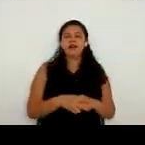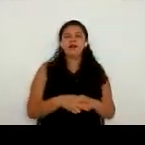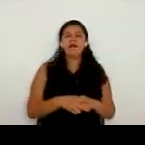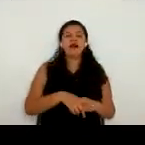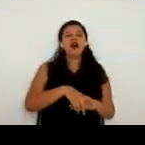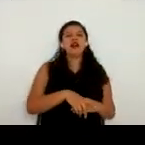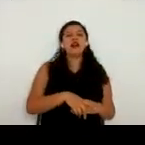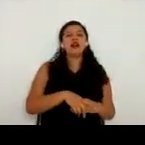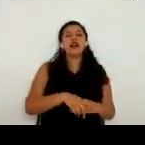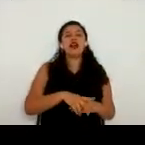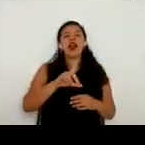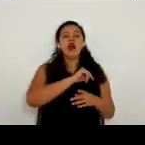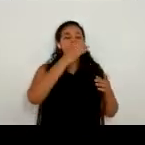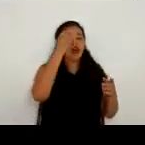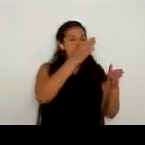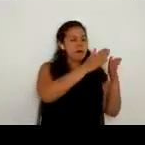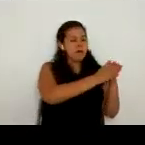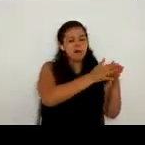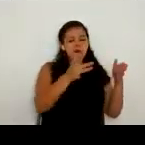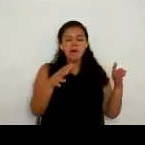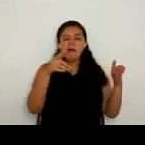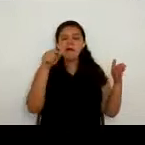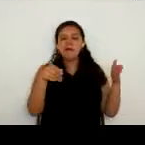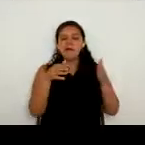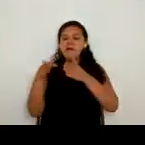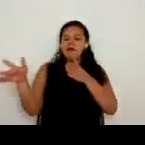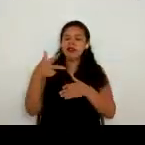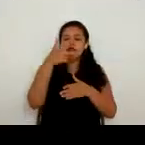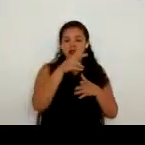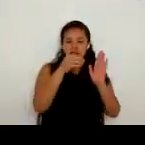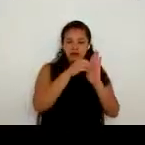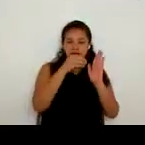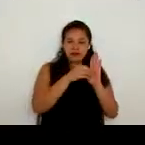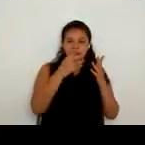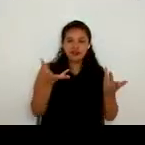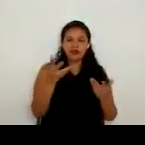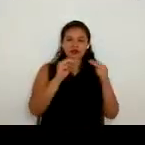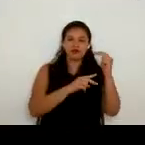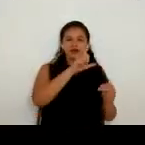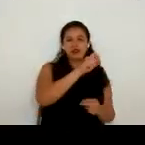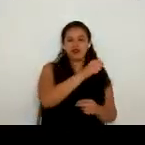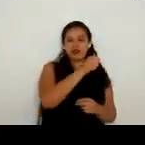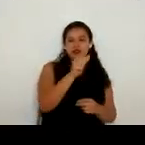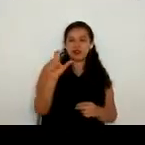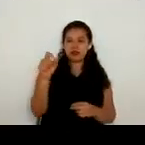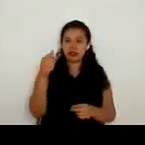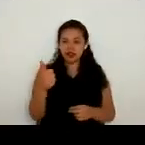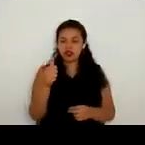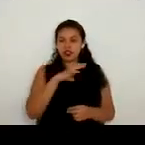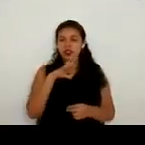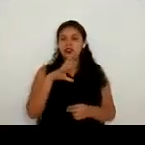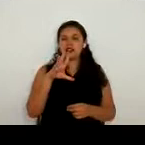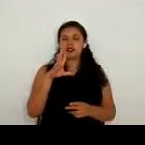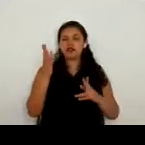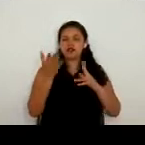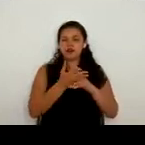es de 8 de 21 a 29 clase media y se pone solo una con 8 puntos de intervalo del 30 y